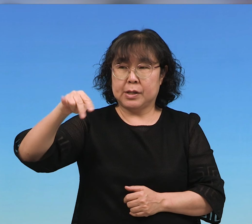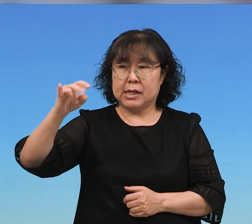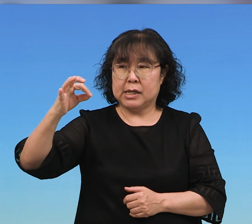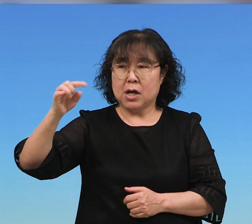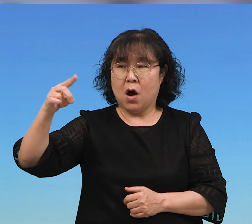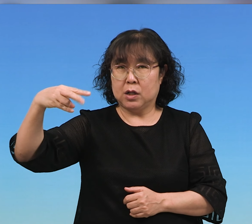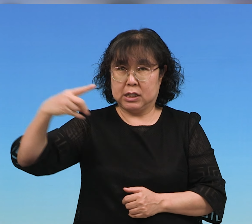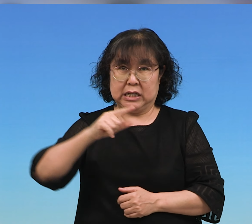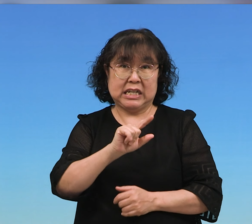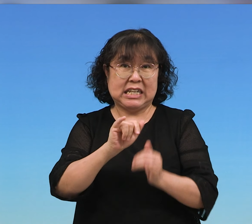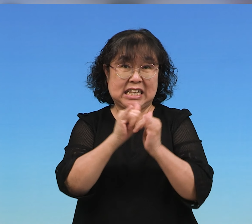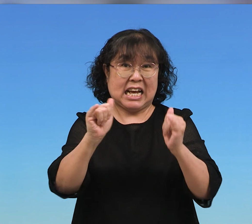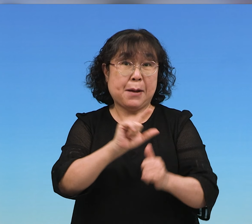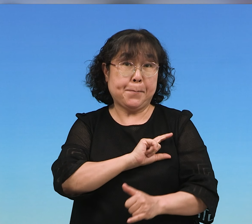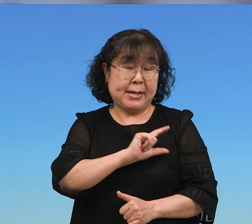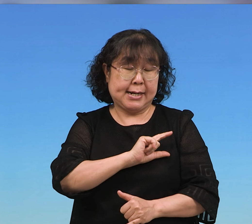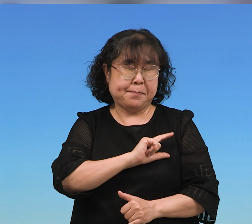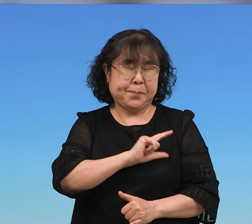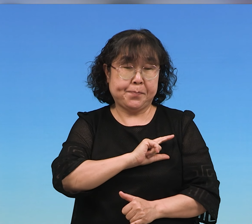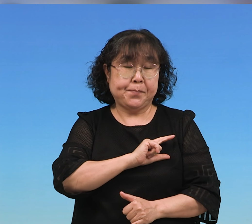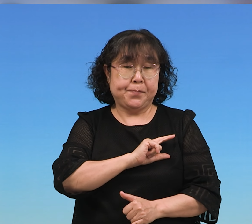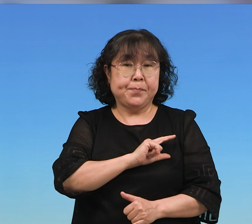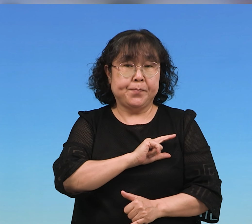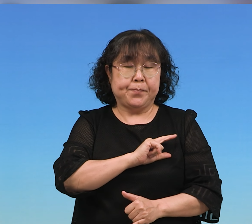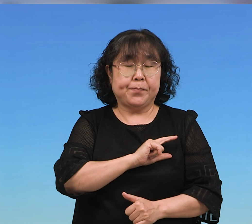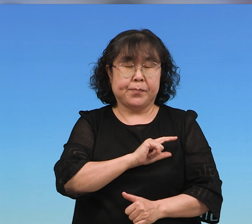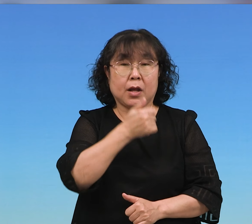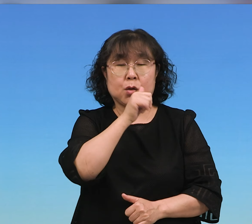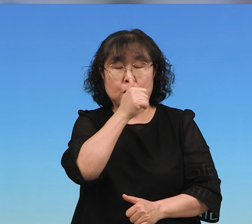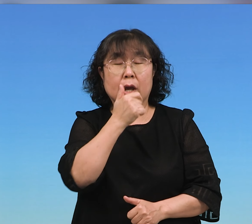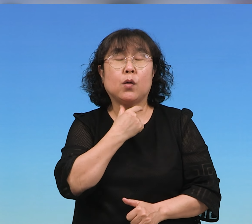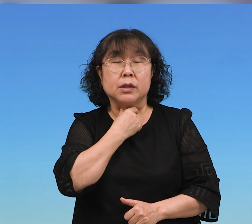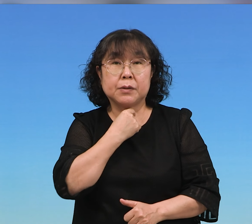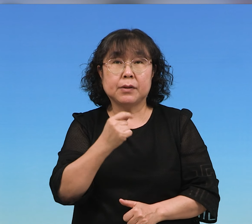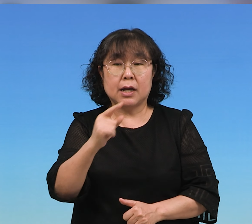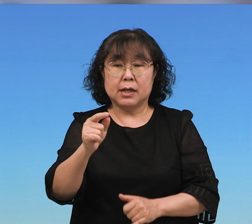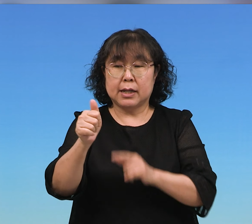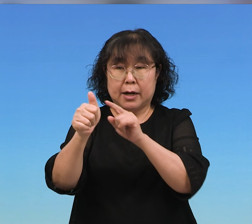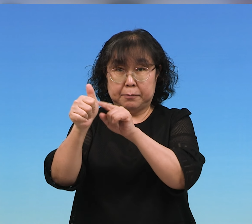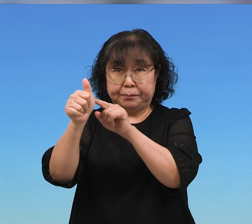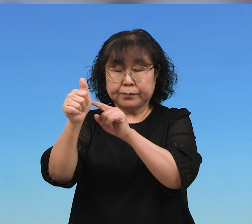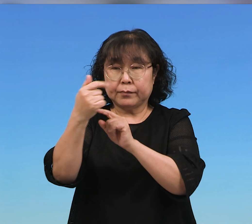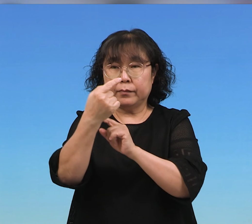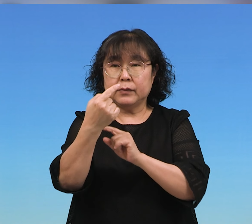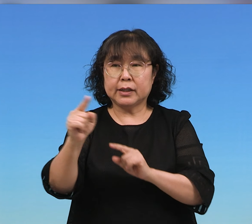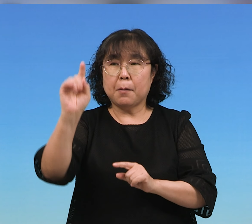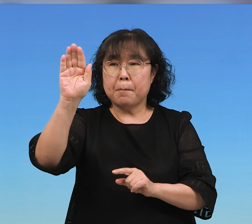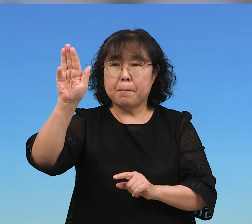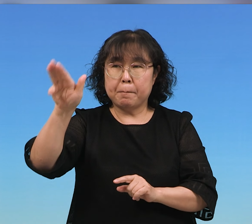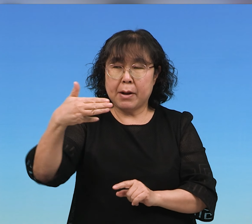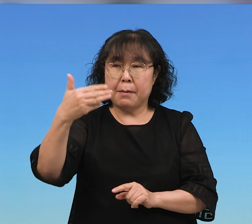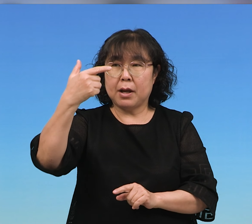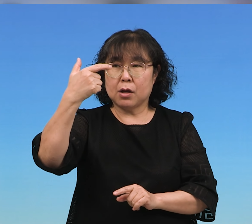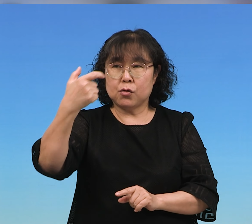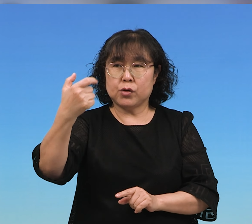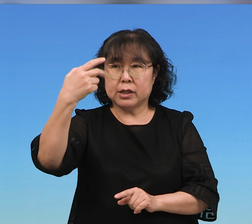하는데요. 예전에 한번 제가 말씀을 드린 것 같은데, 윌리엄 시어드가 누군가 하니까 이분은